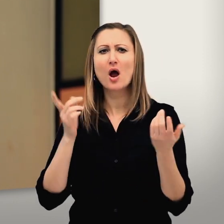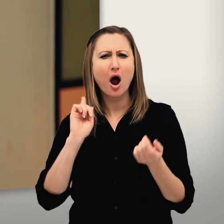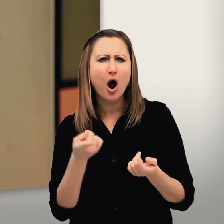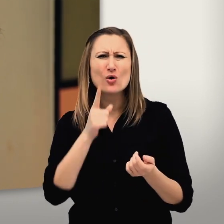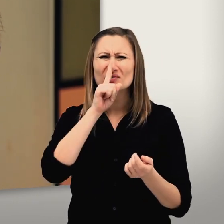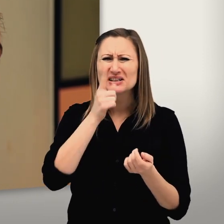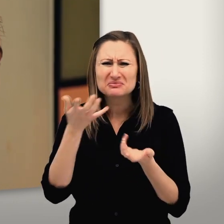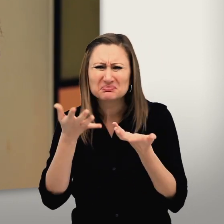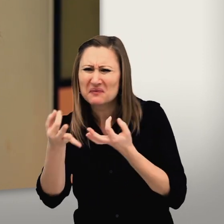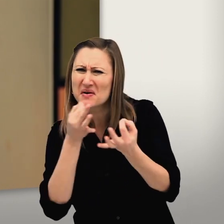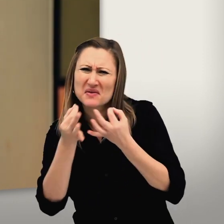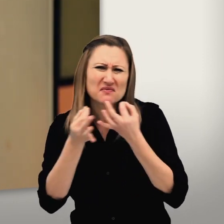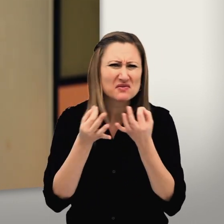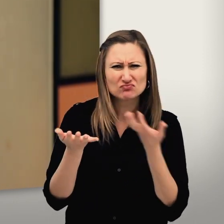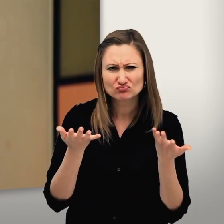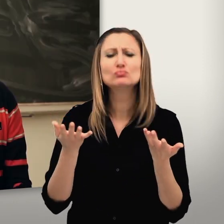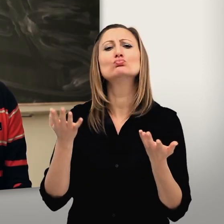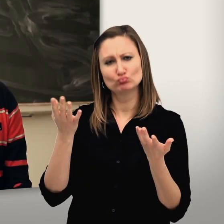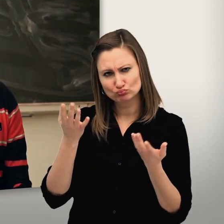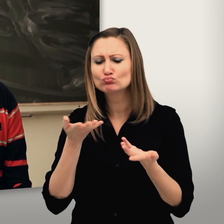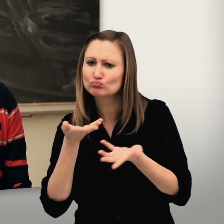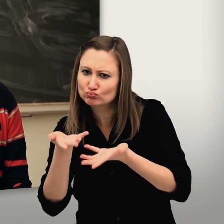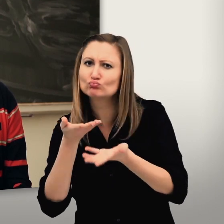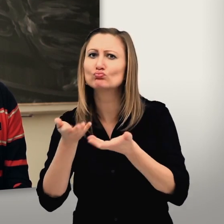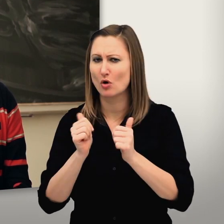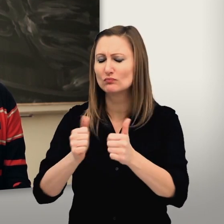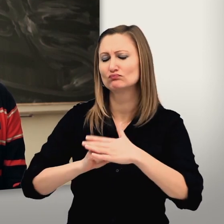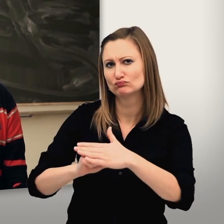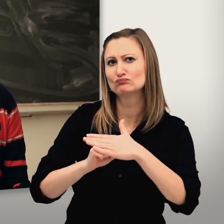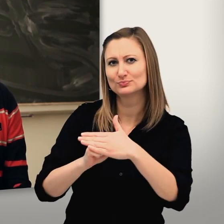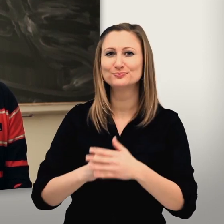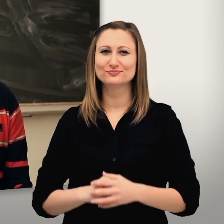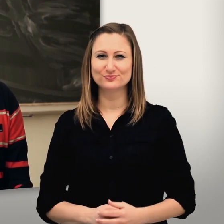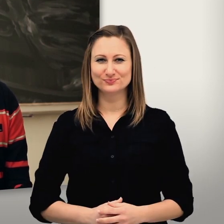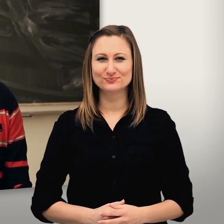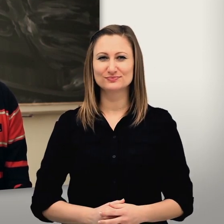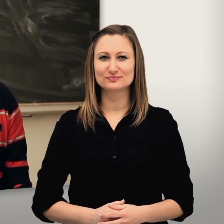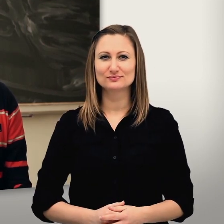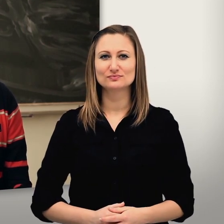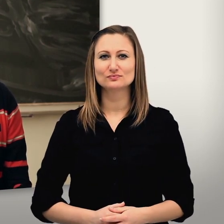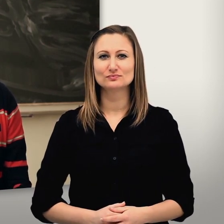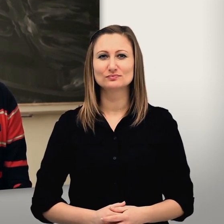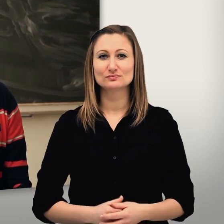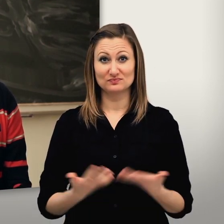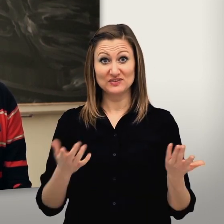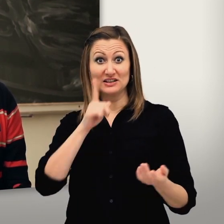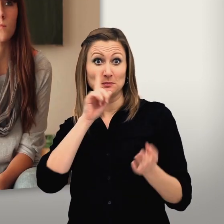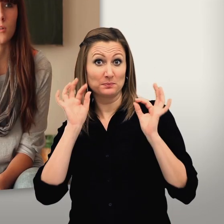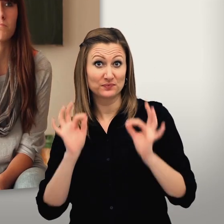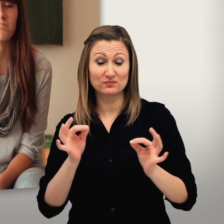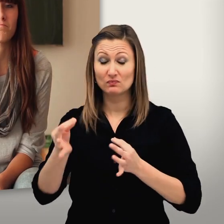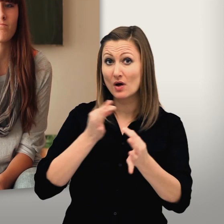Gruppenleiter funktionieren und die dann auch nochmal für Rückfragen zur Verfügung stehen eigentlich.